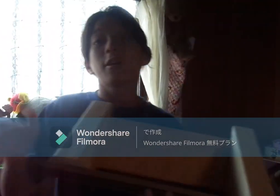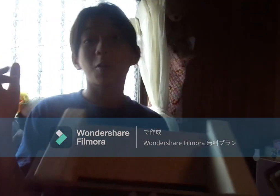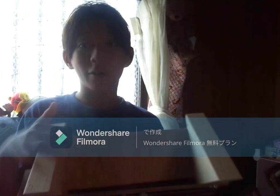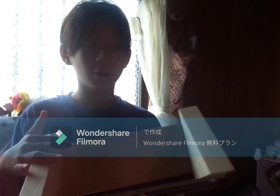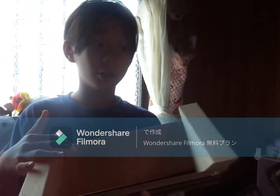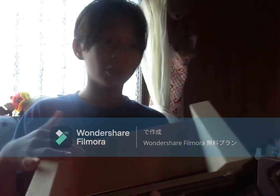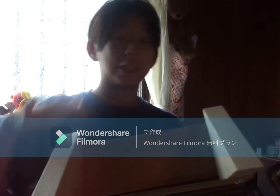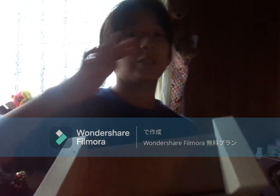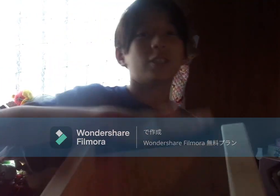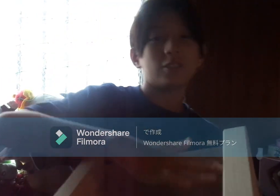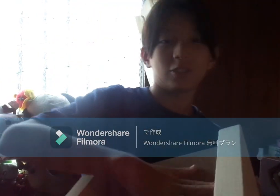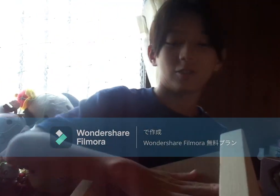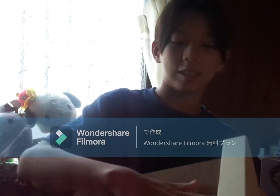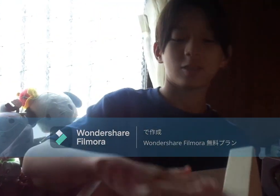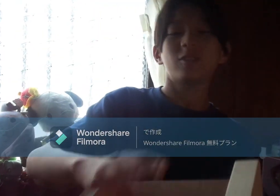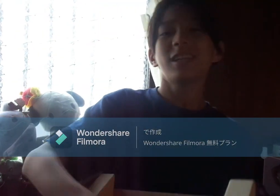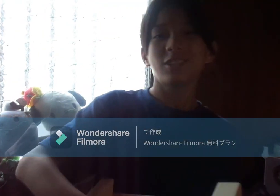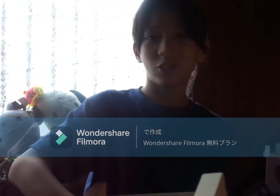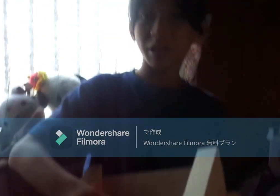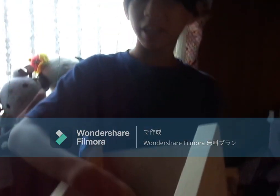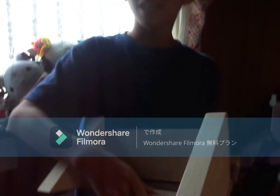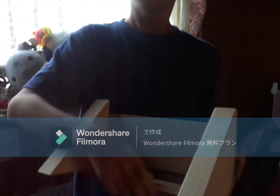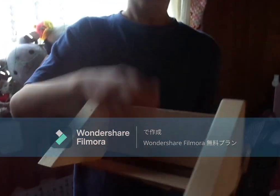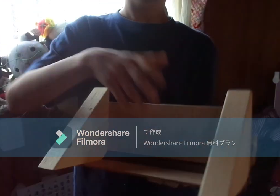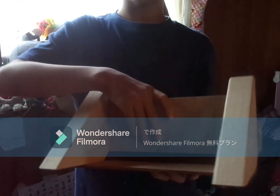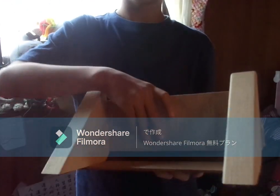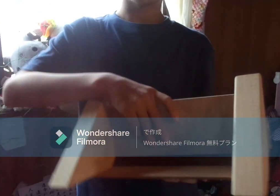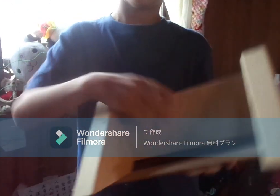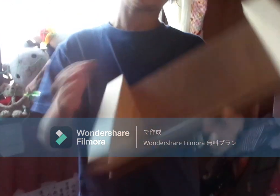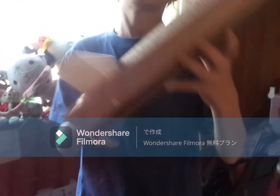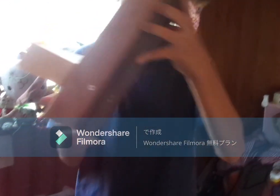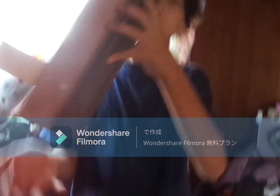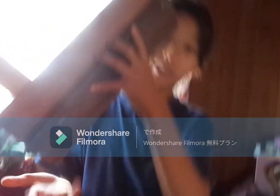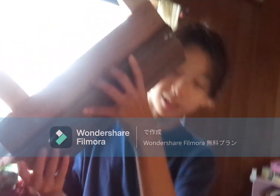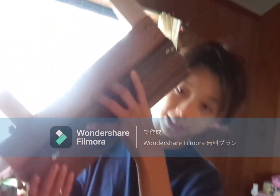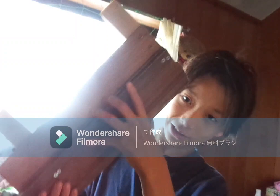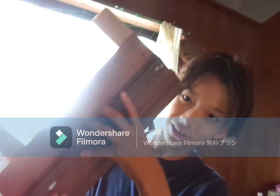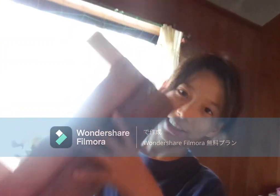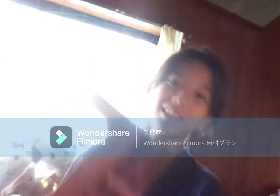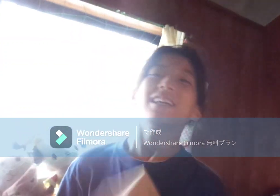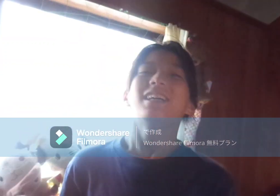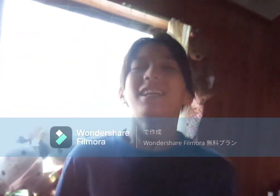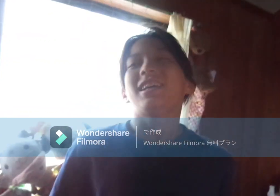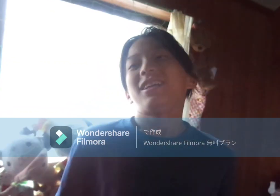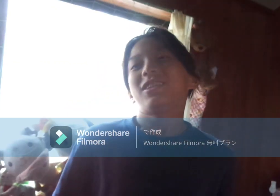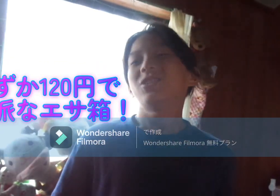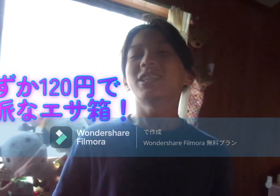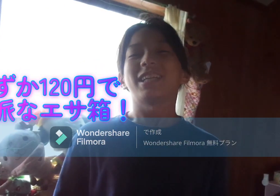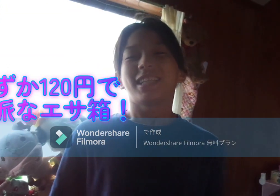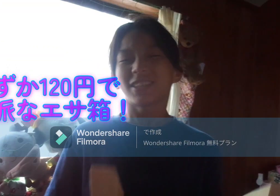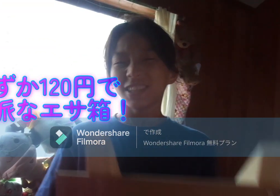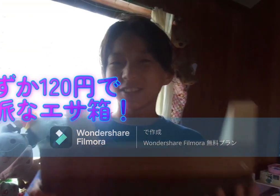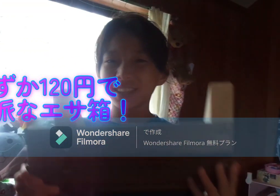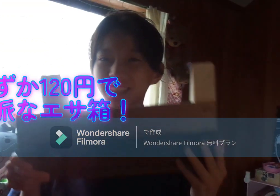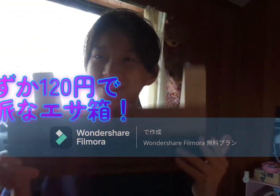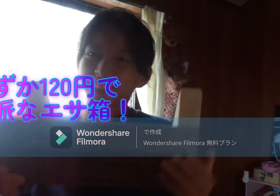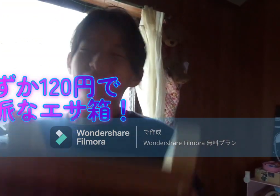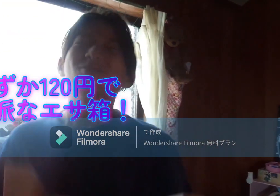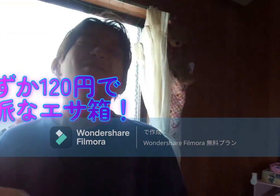これ50円、 これ50円、 これ10円、 これ10円、 そしてそこ0円、合計120円でできました。メイク